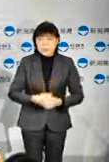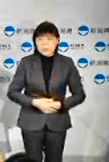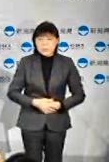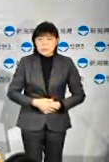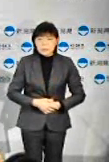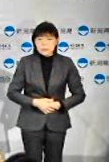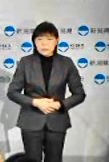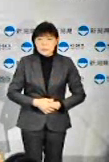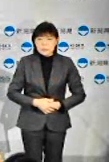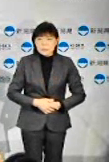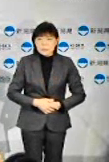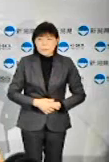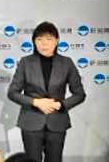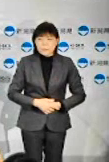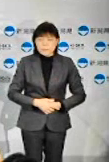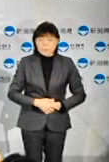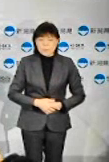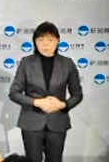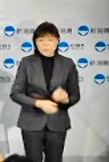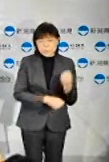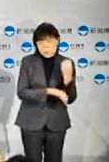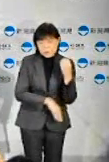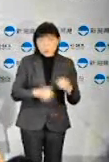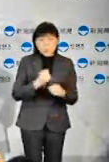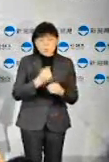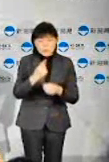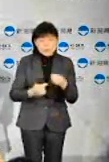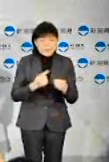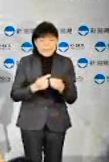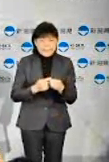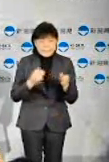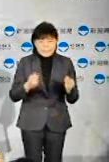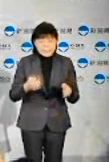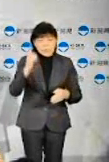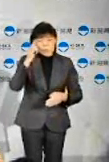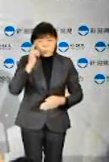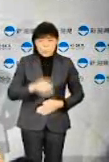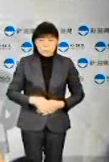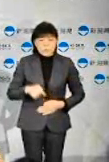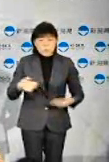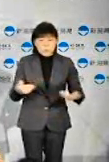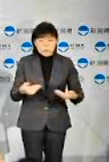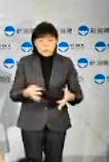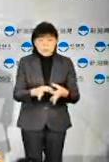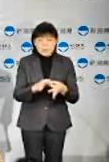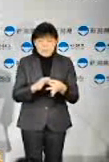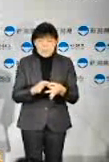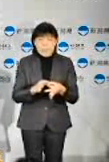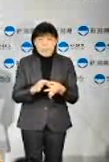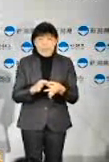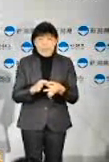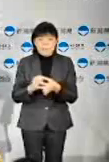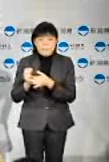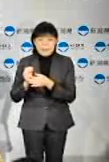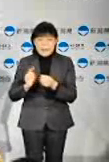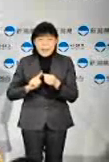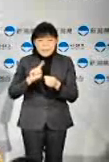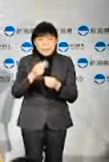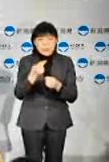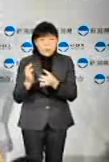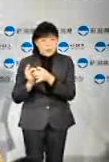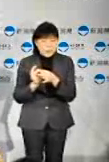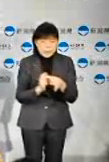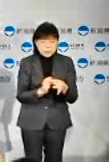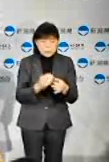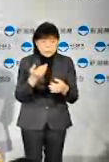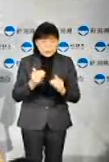て、まあ、その下地を作る1年になったのかなと思うんですが、うん、この事業も来年についてその継続していくのか、うん、あるい